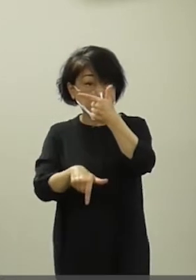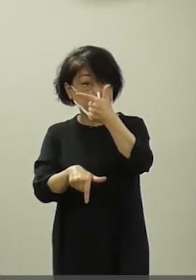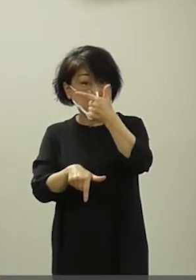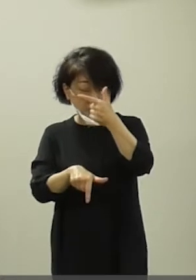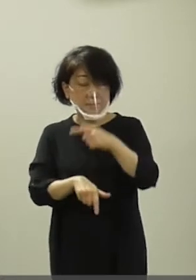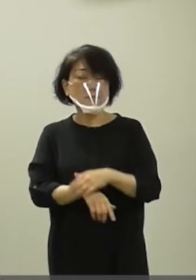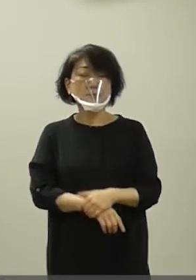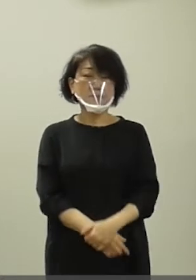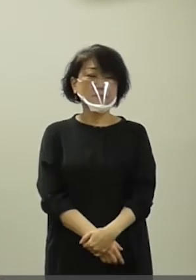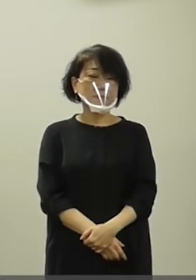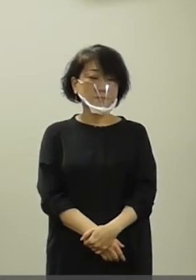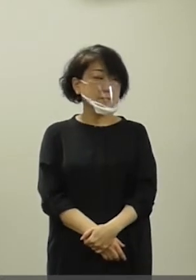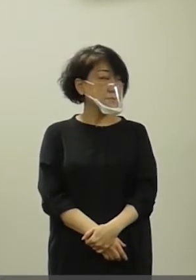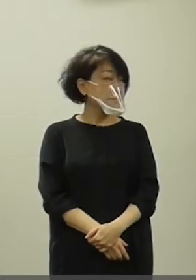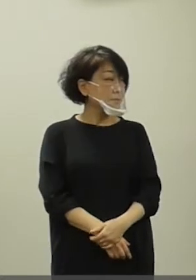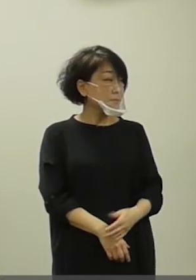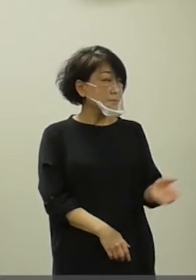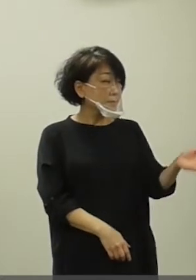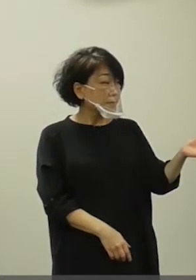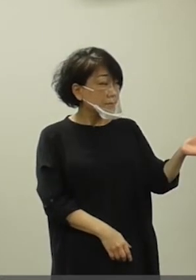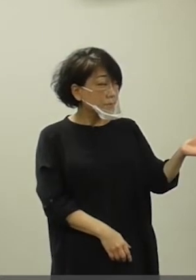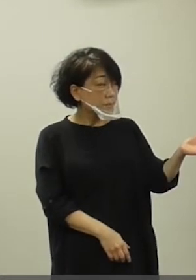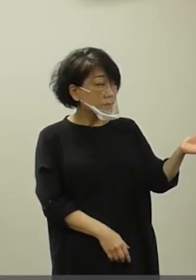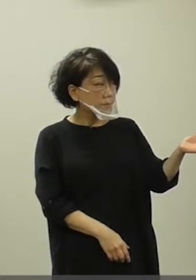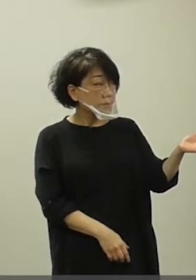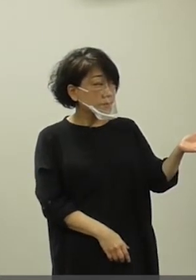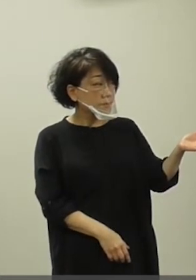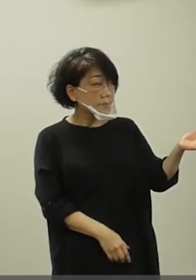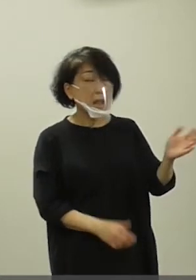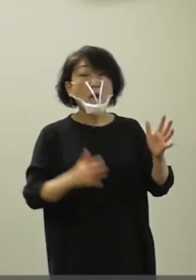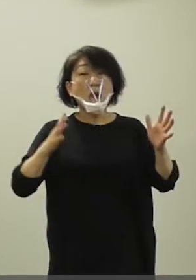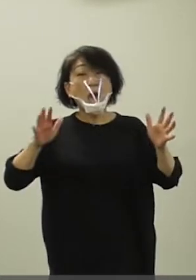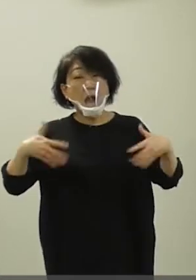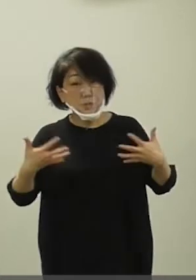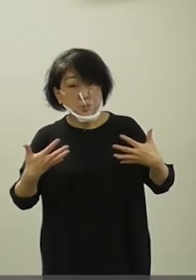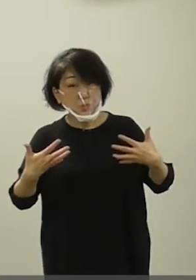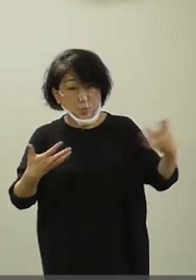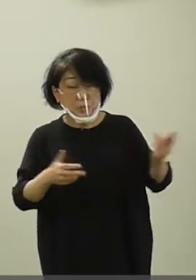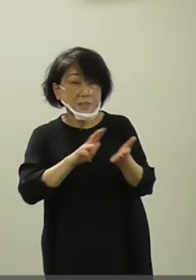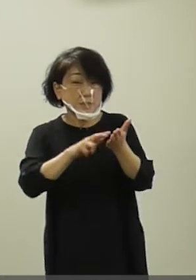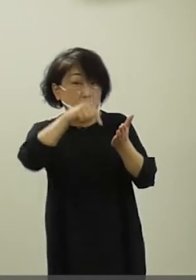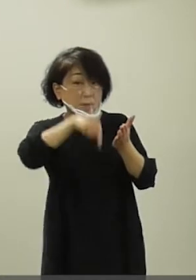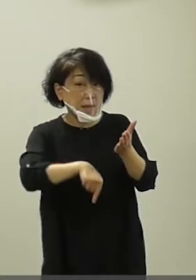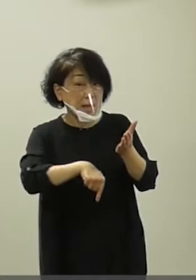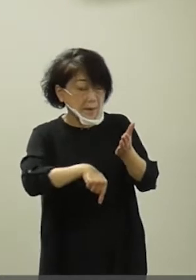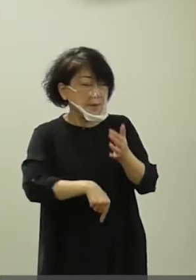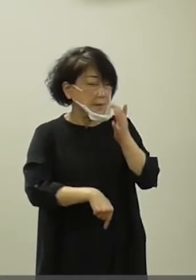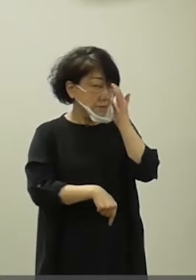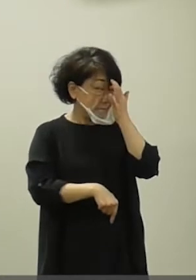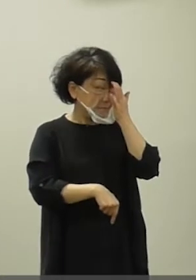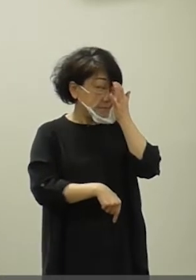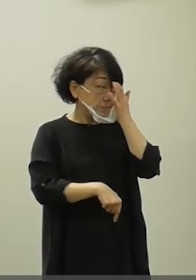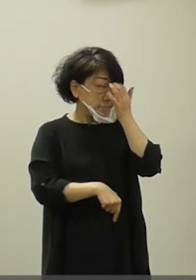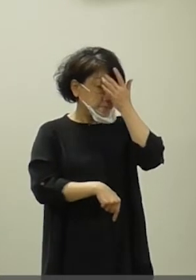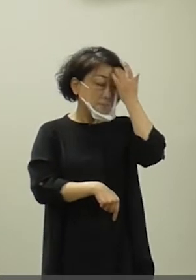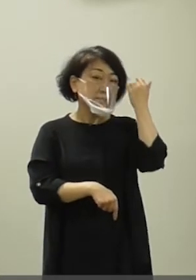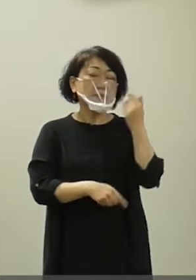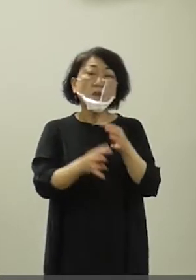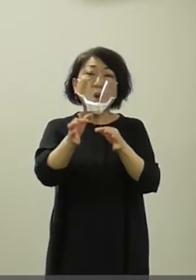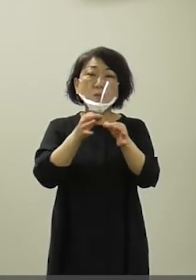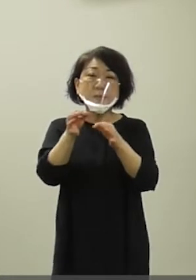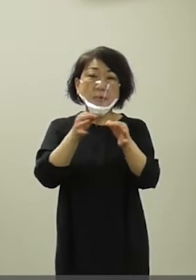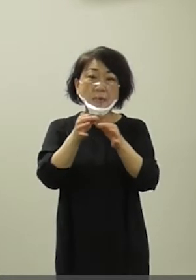名でお手元のこのはいの資料の中にですねその3カーと